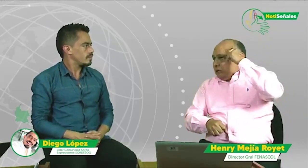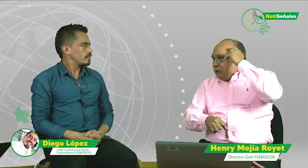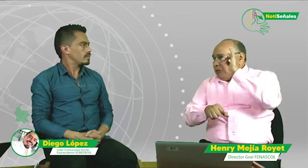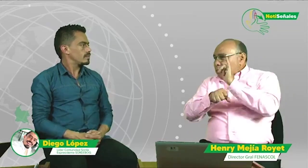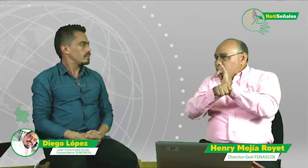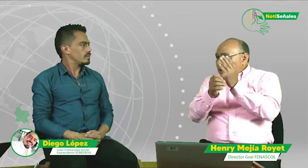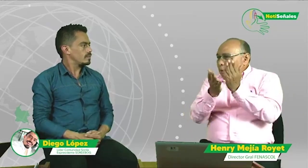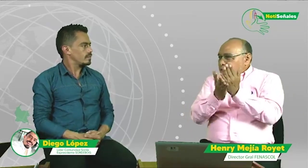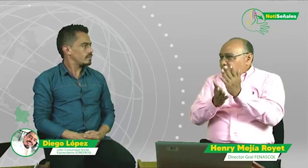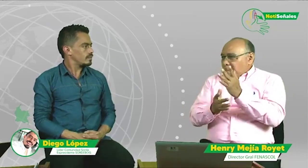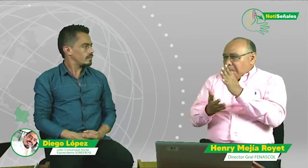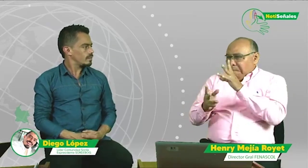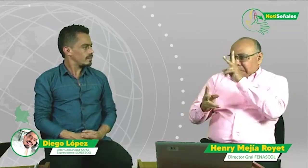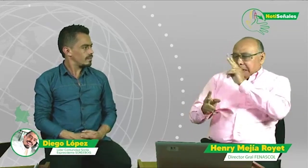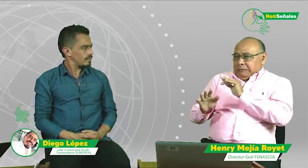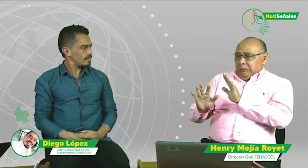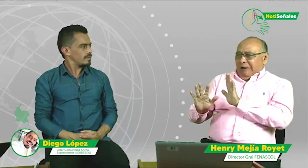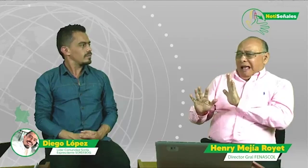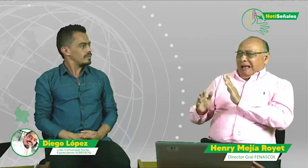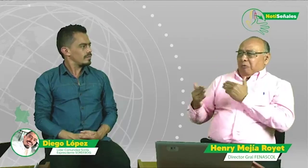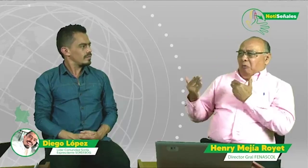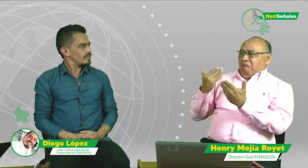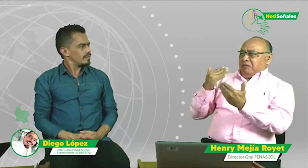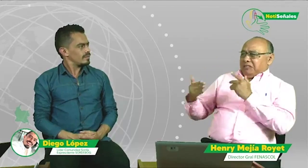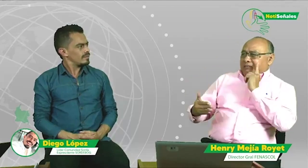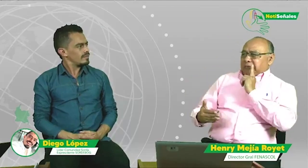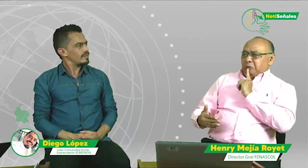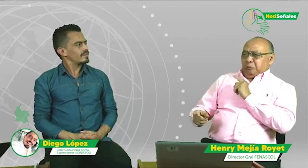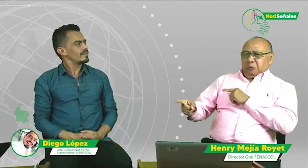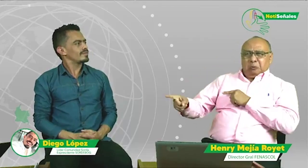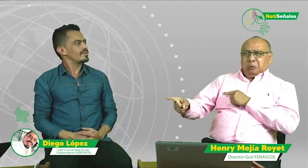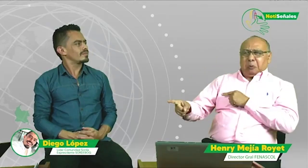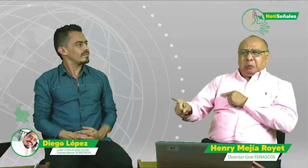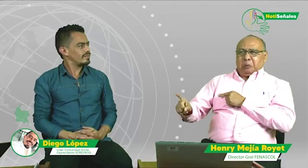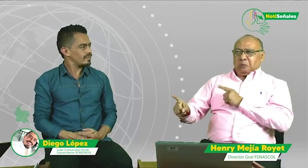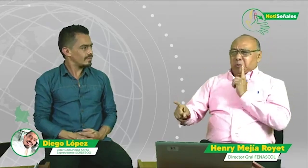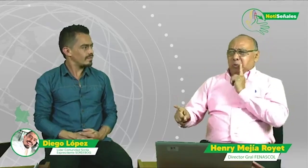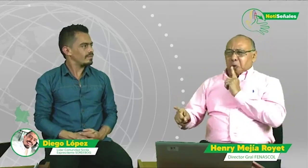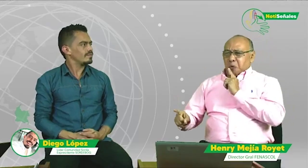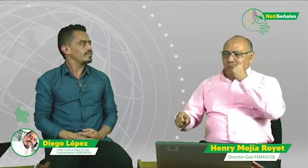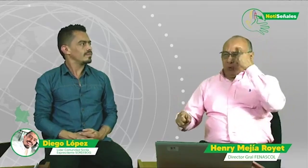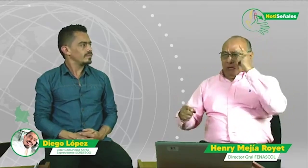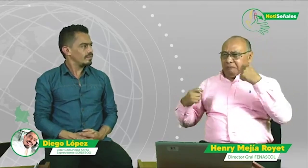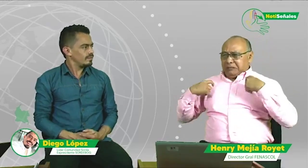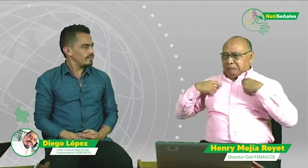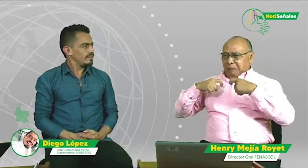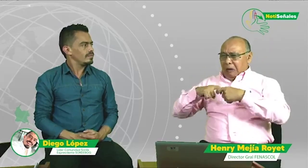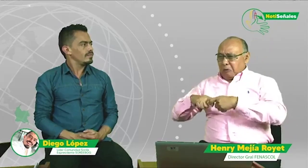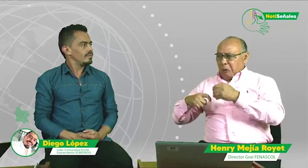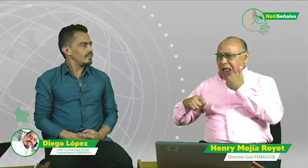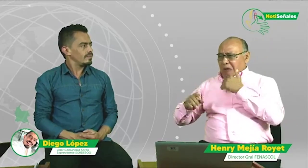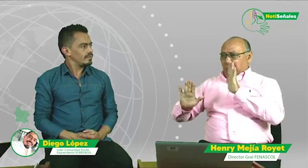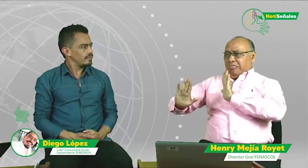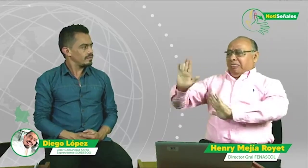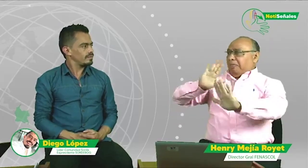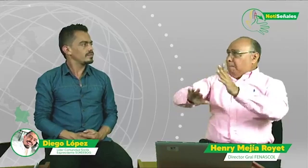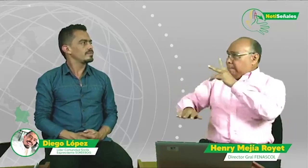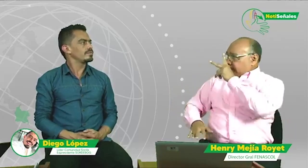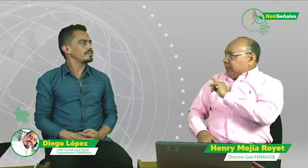Bueno, la idea que me da a mí, lo que yo comprendo, es que quizás en estas entidades territoriales todavía no se